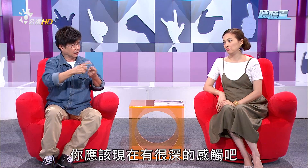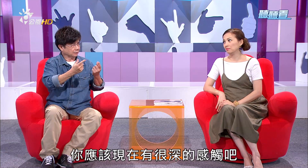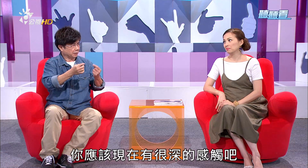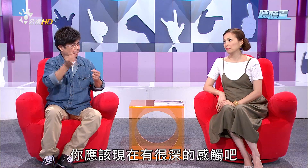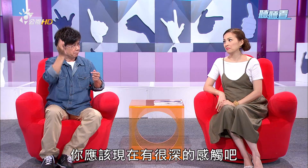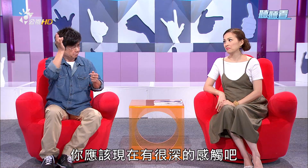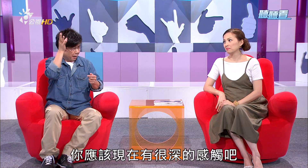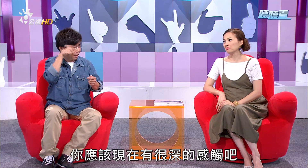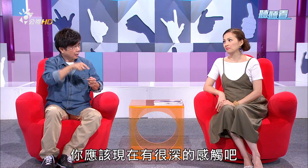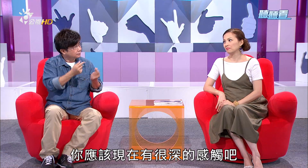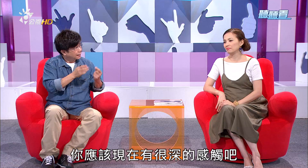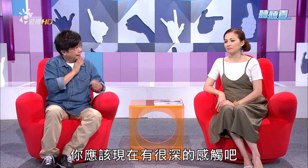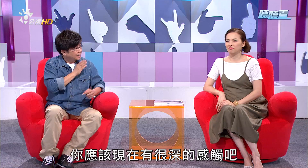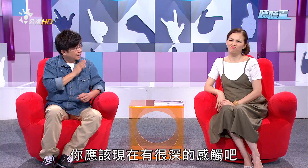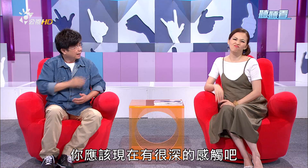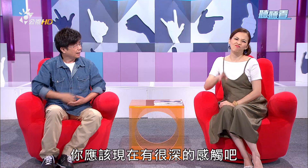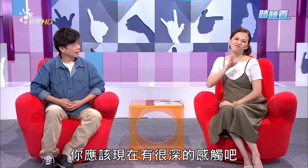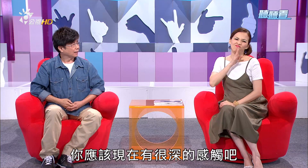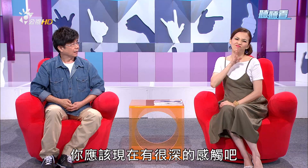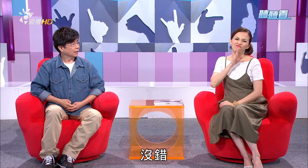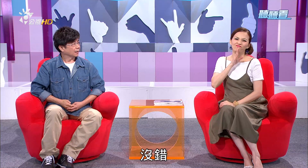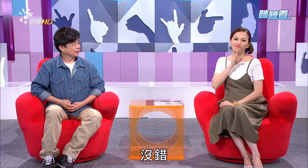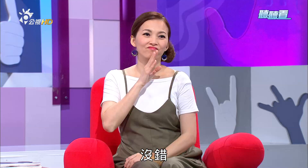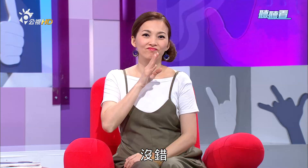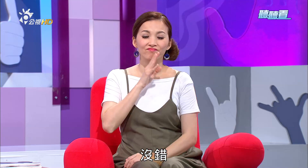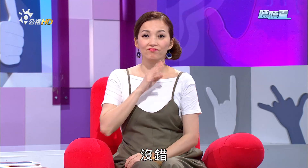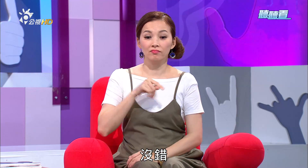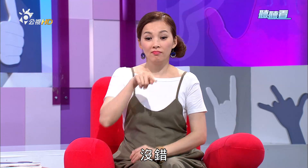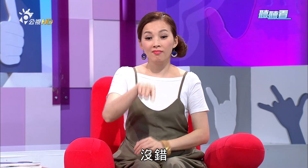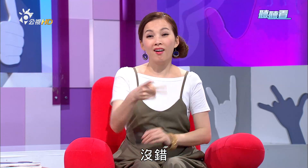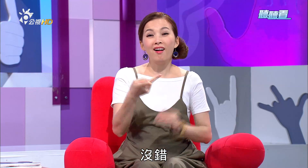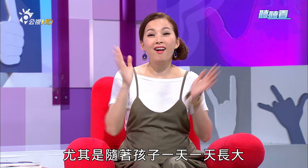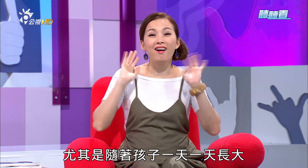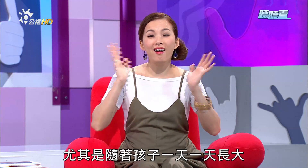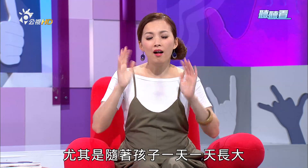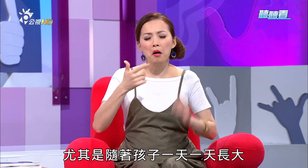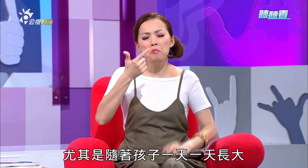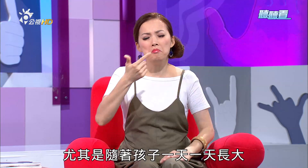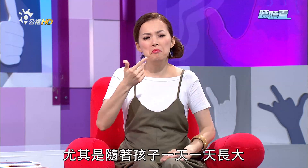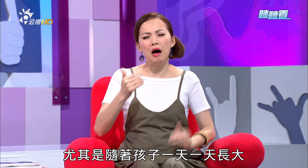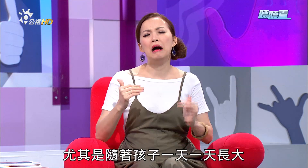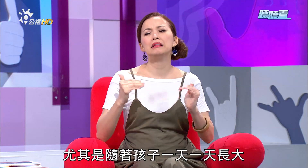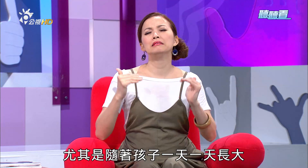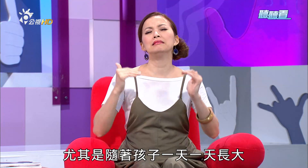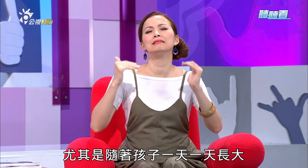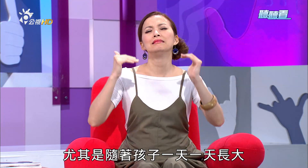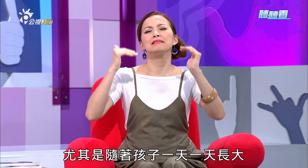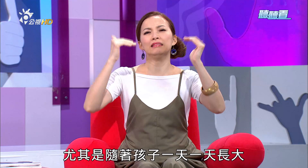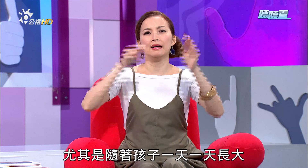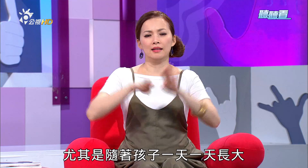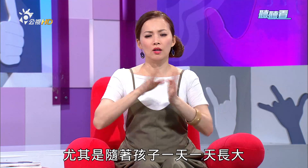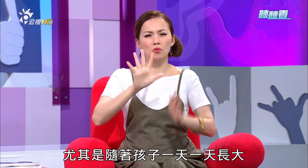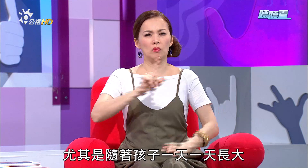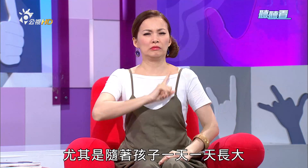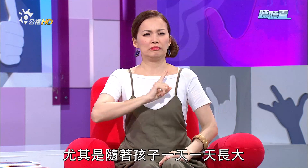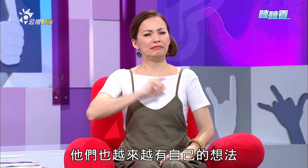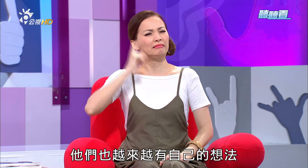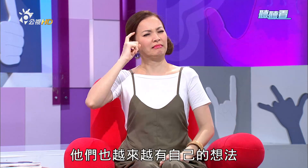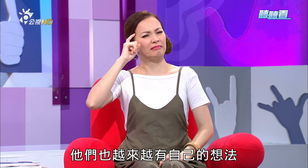该现在有很深的感触吧。 没错，尤其是随着孩子一天一天长大，他们也越